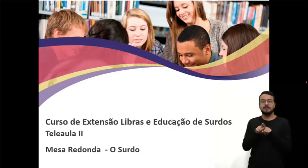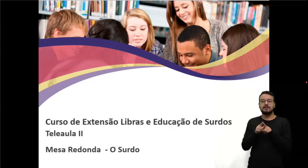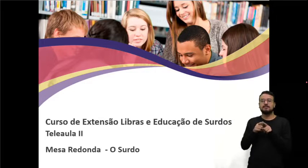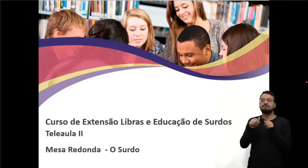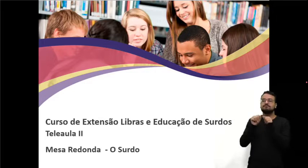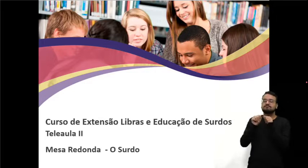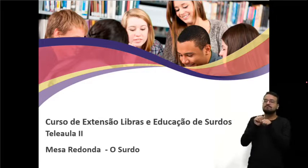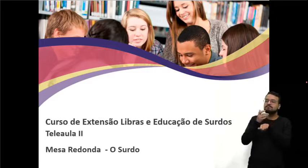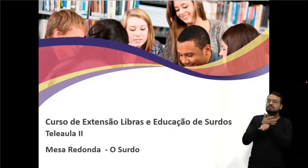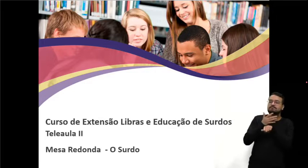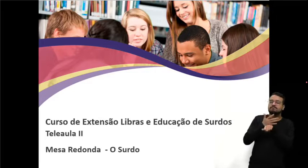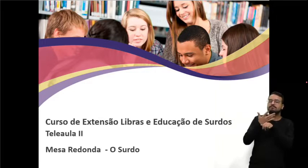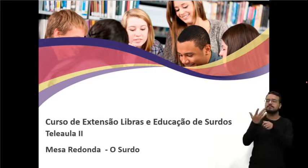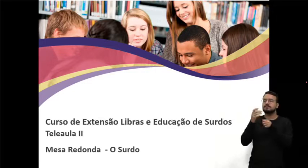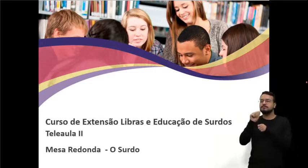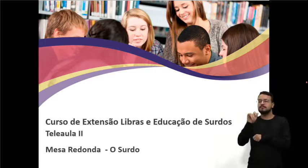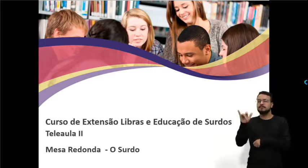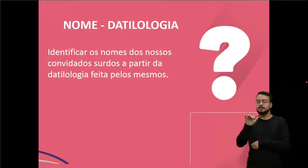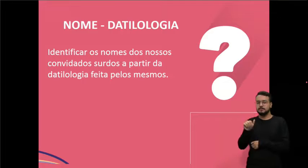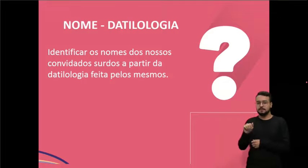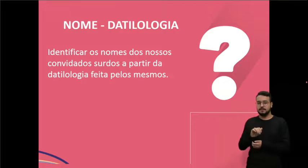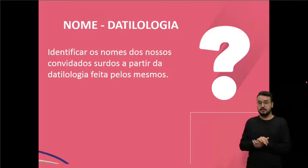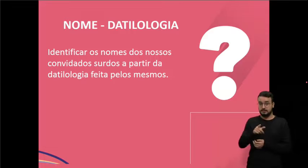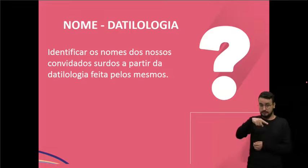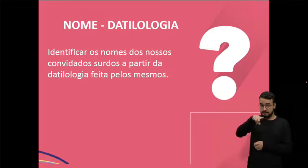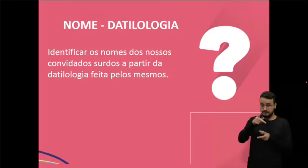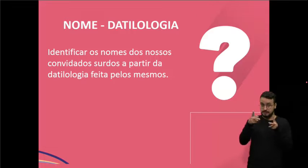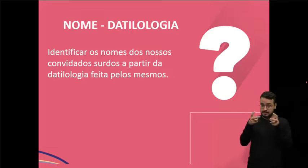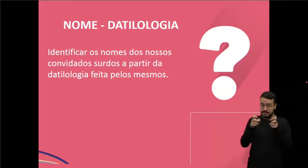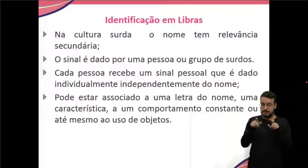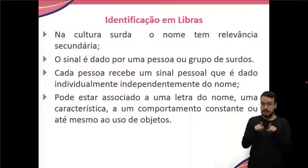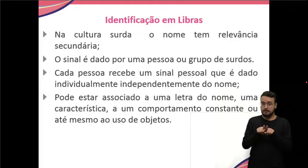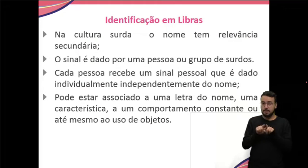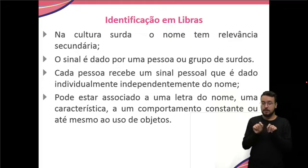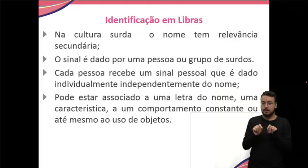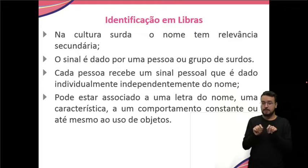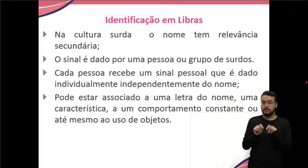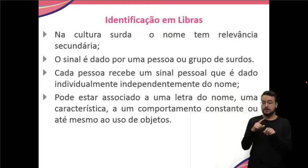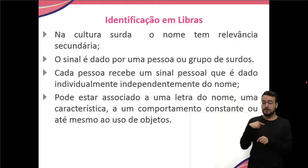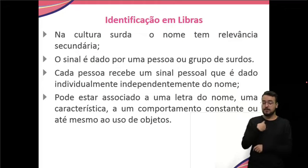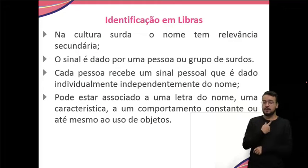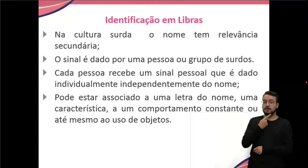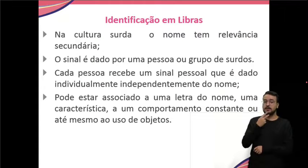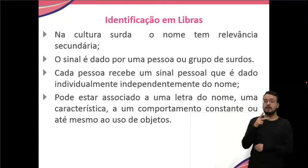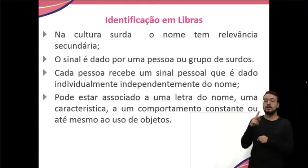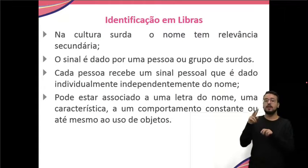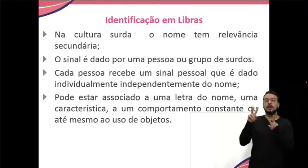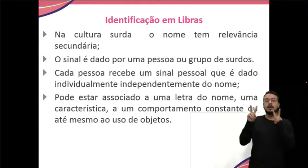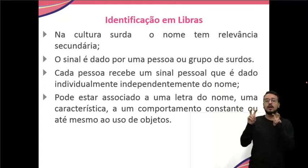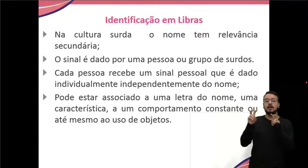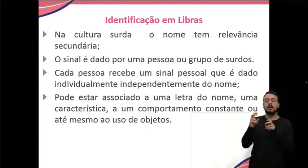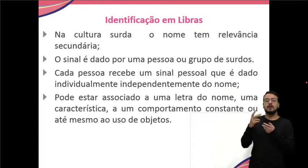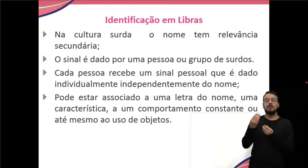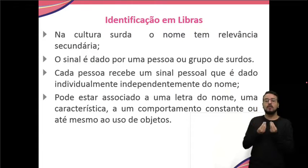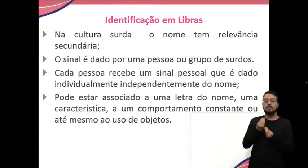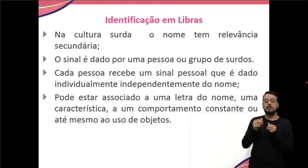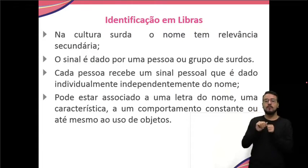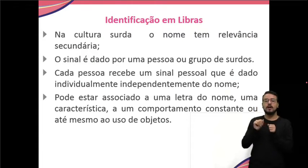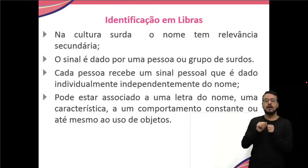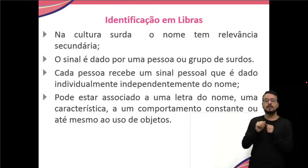fazer. E vocês perceberam também que nós falamos sobre a identificação em Libras. Também já foi